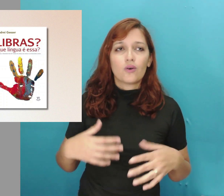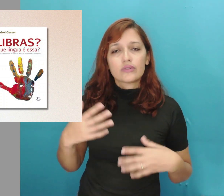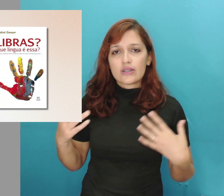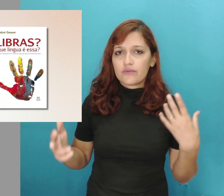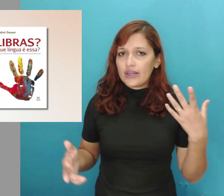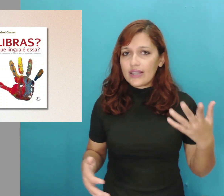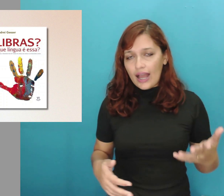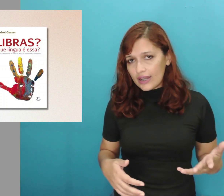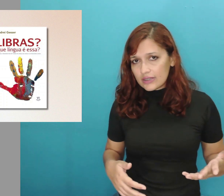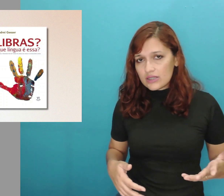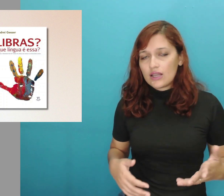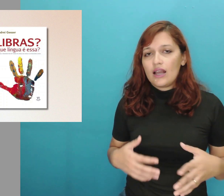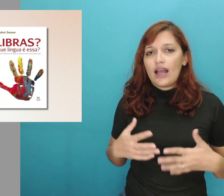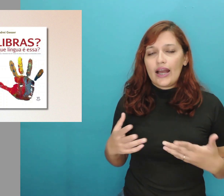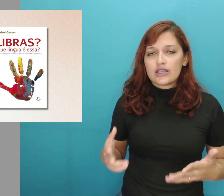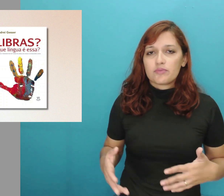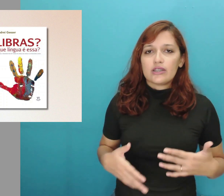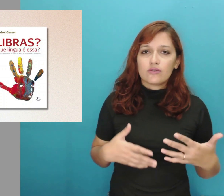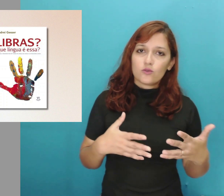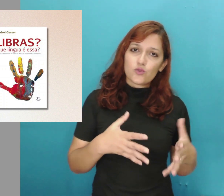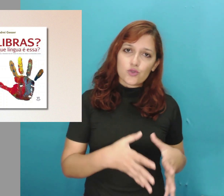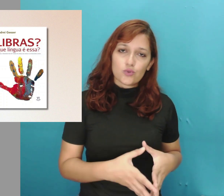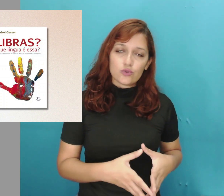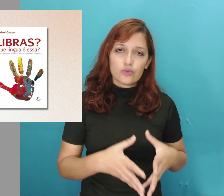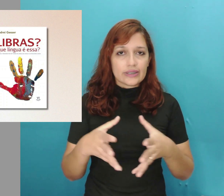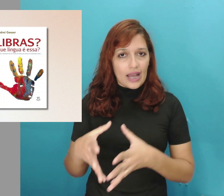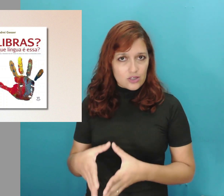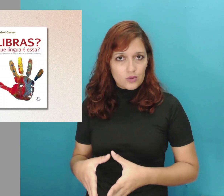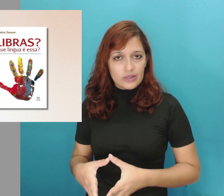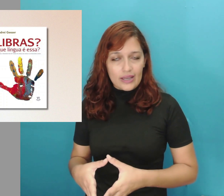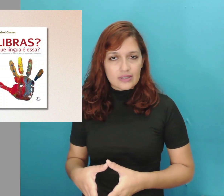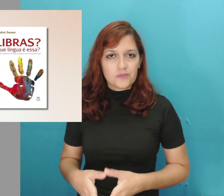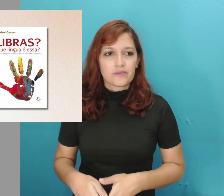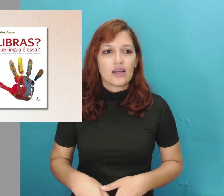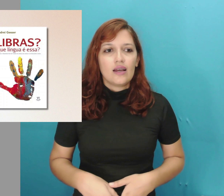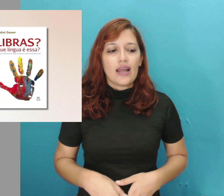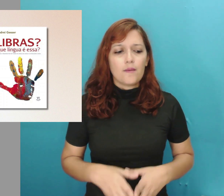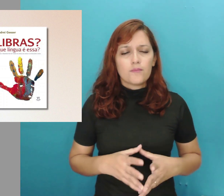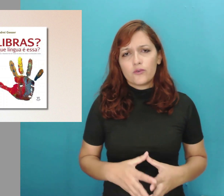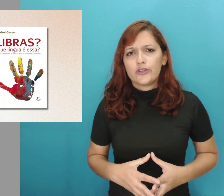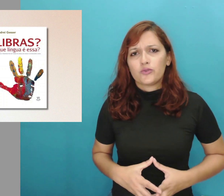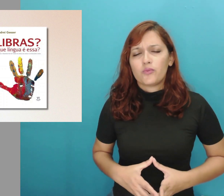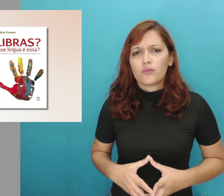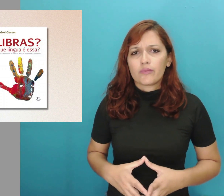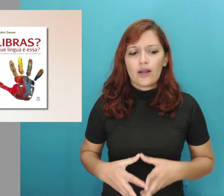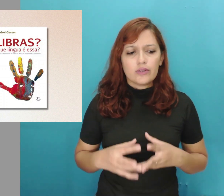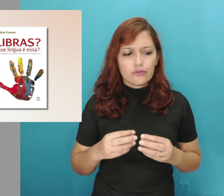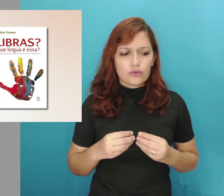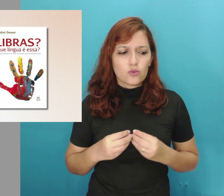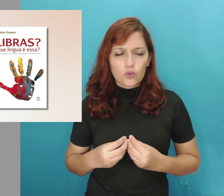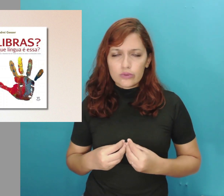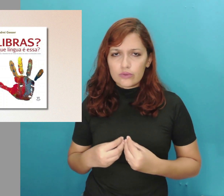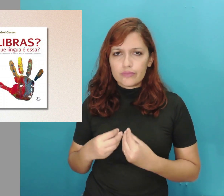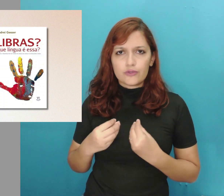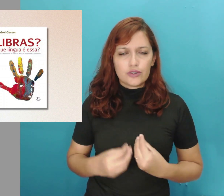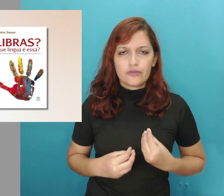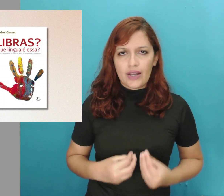outras verdades a respeito do surdo e da surdez. É muito bom, é um livro curto, muito fácil